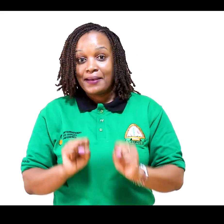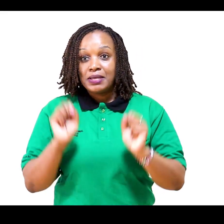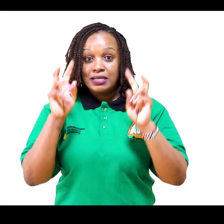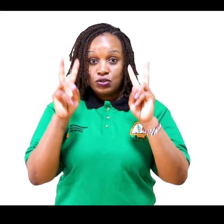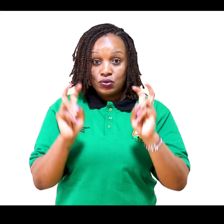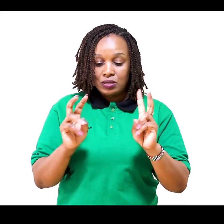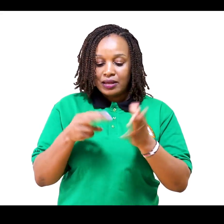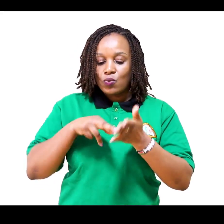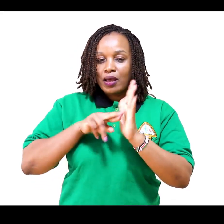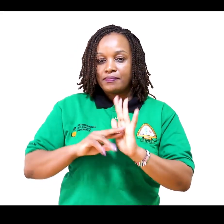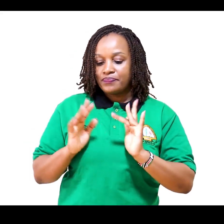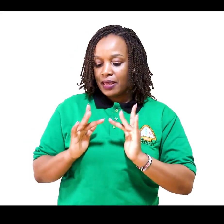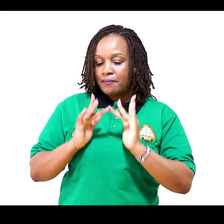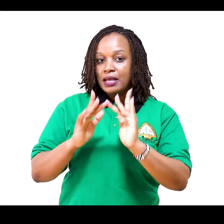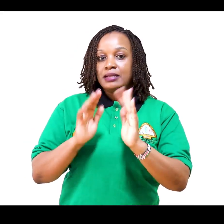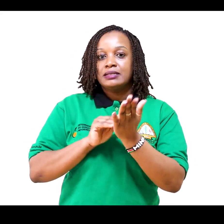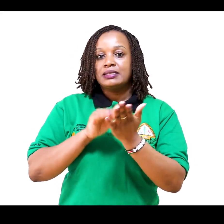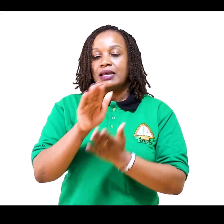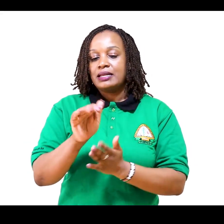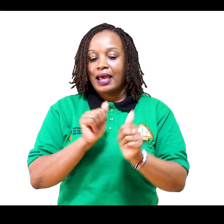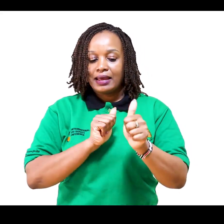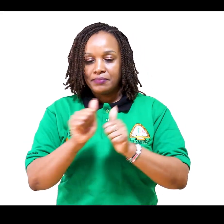barua pepe iliyotumwa kwa